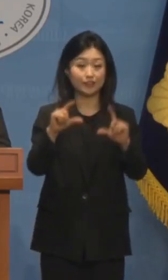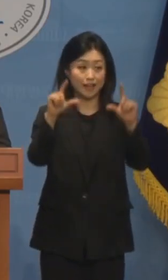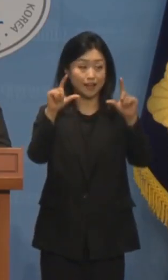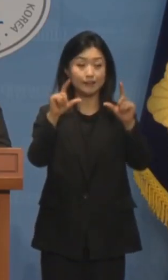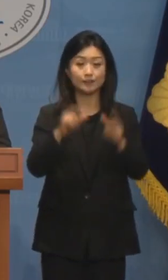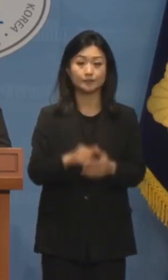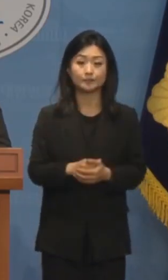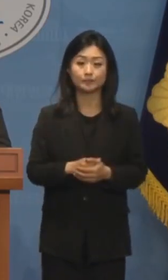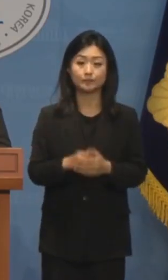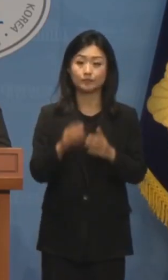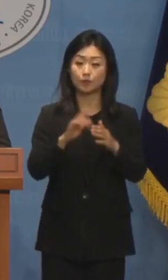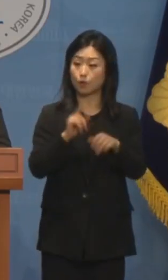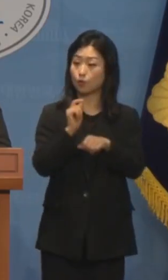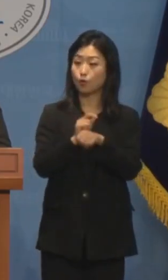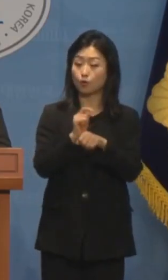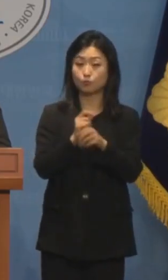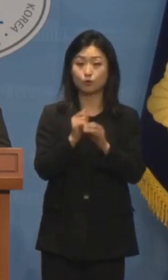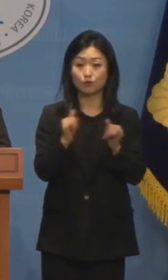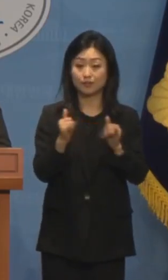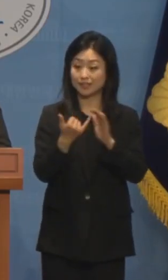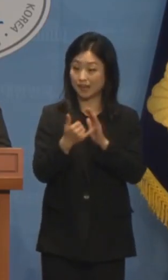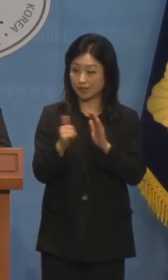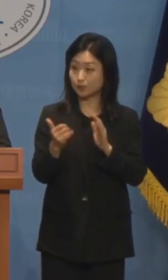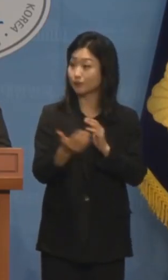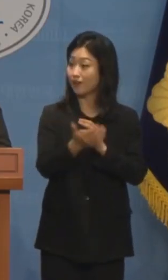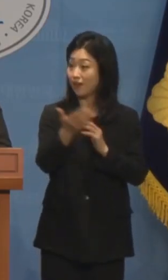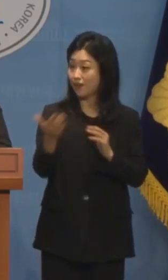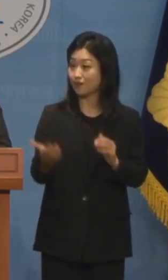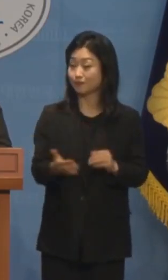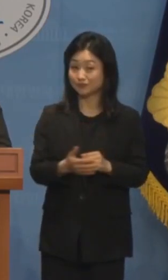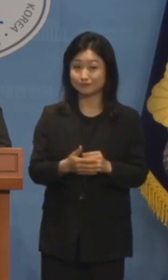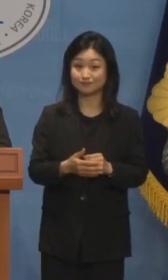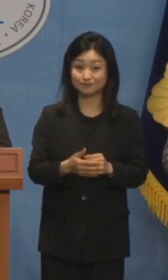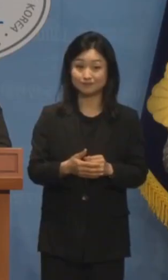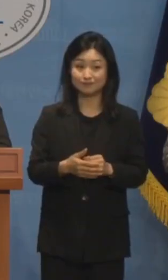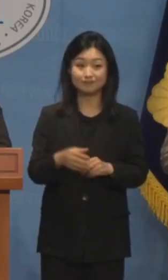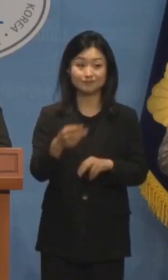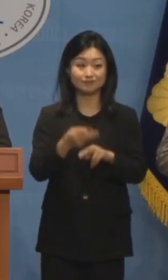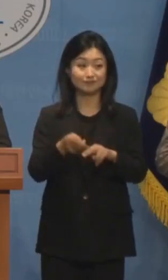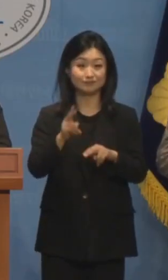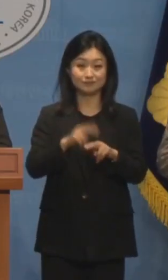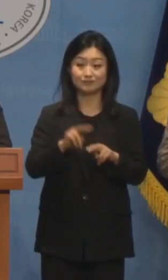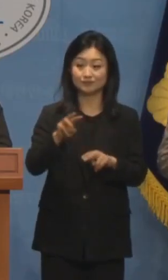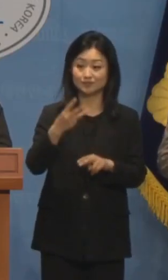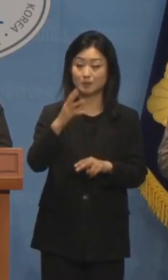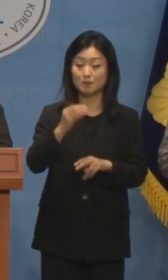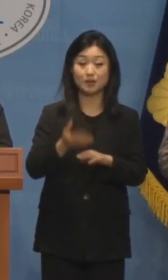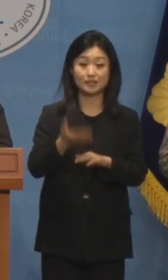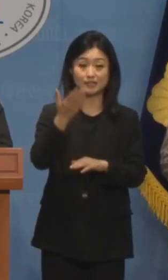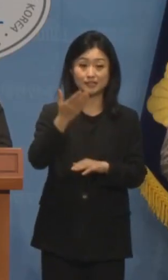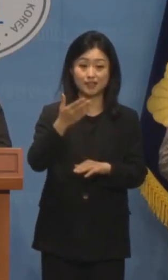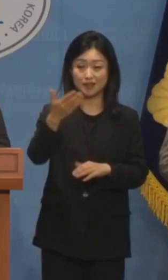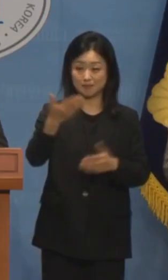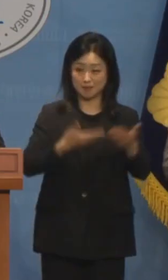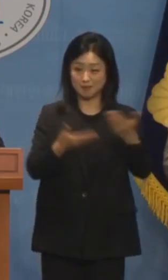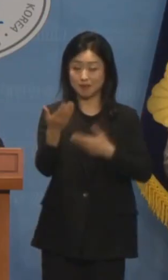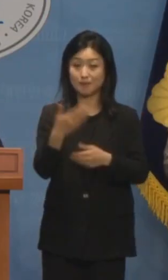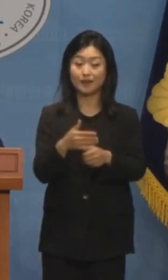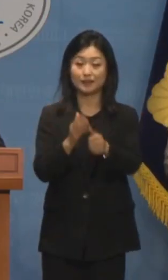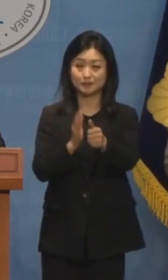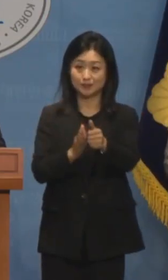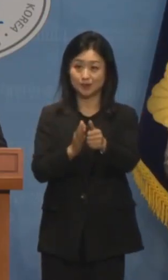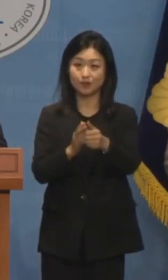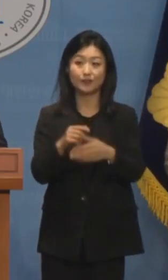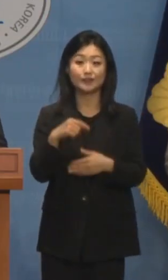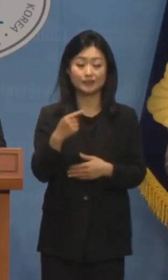지금 여러 공무원님 가족분들 좋은 선례를 보셨습니다. 자, 300만 원 이상 넘는 거 턱턱 받으십시오. 네,